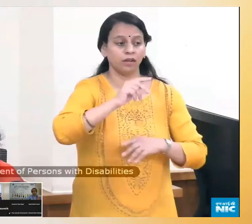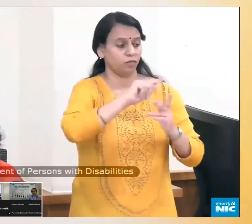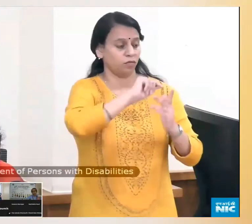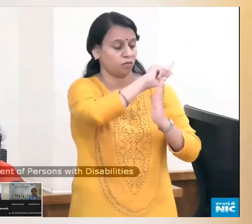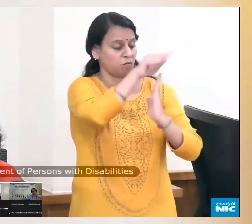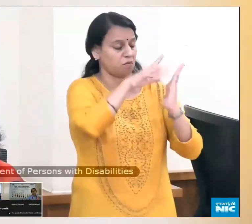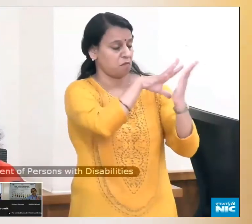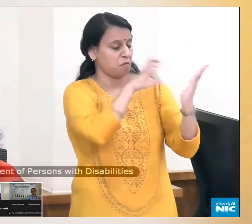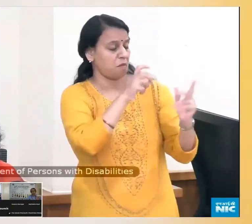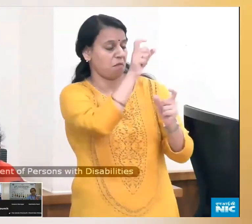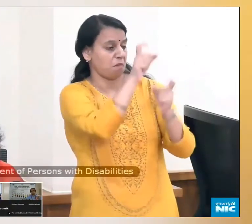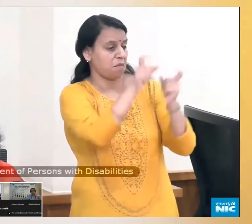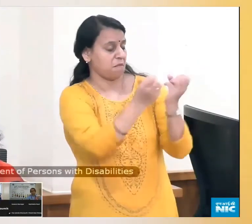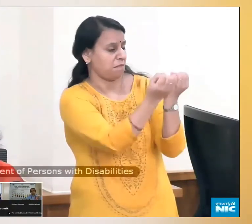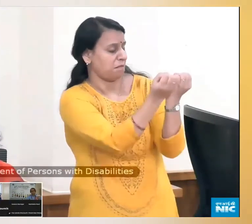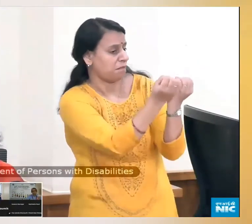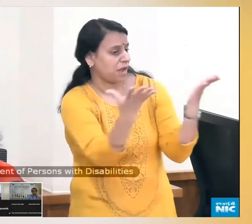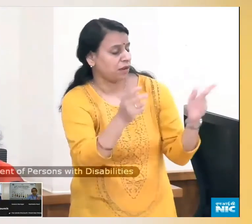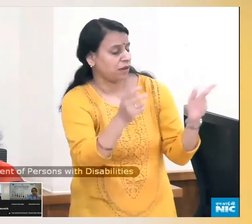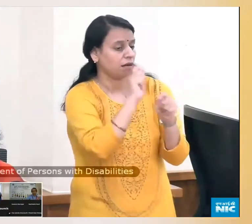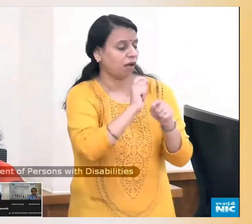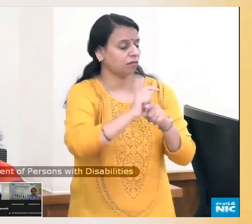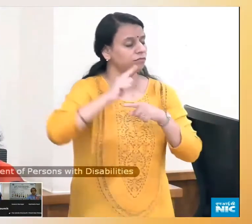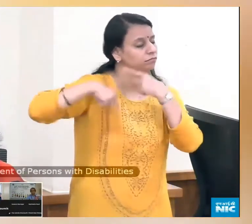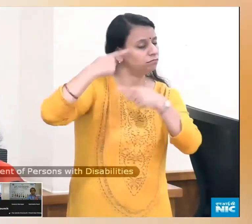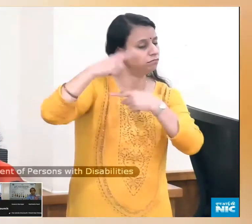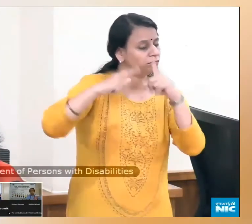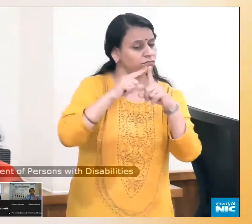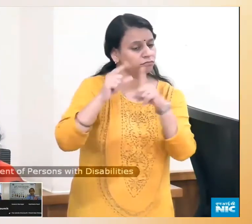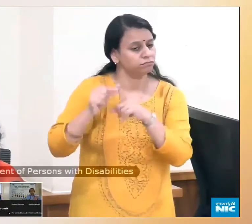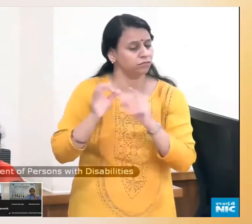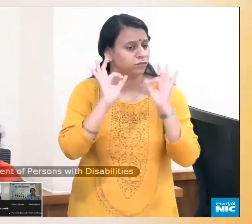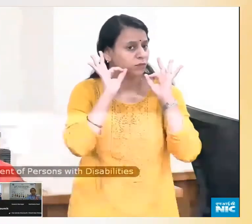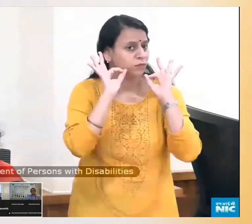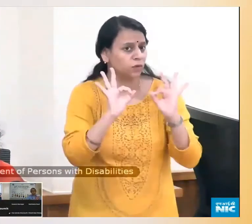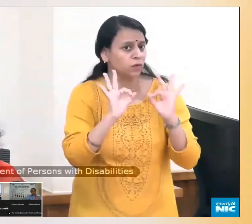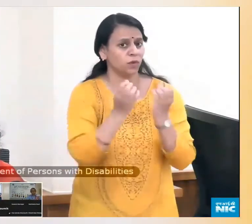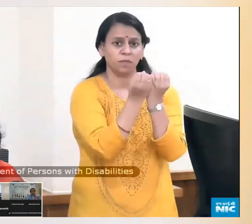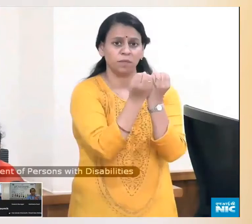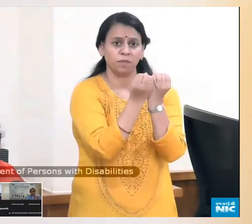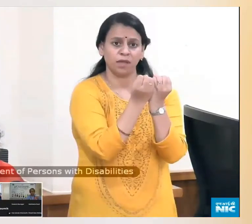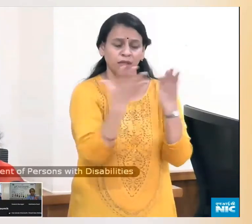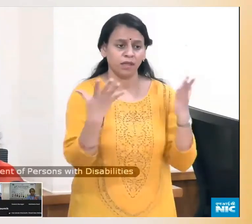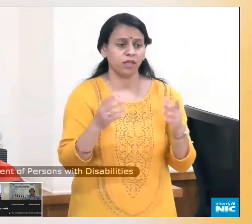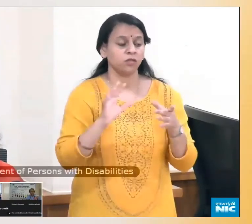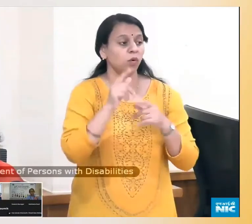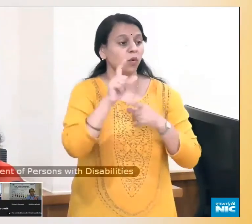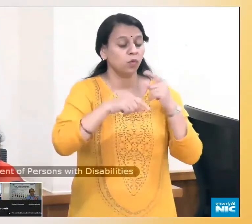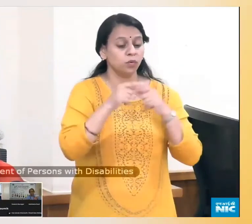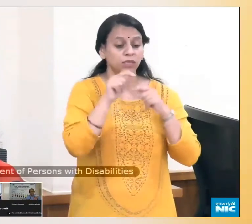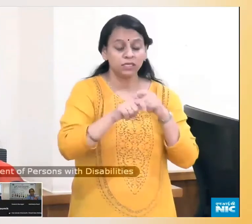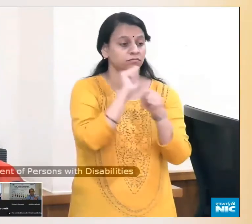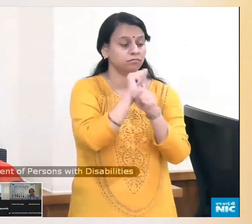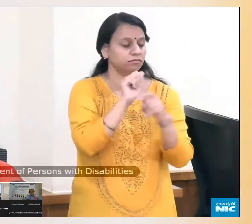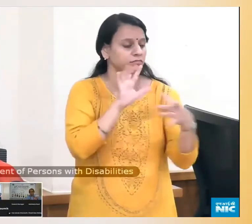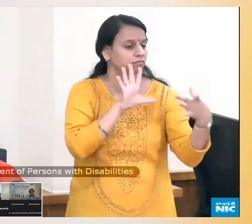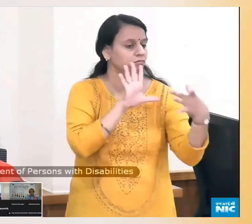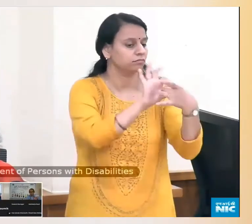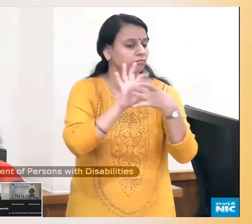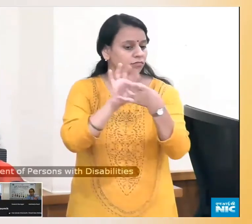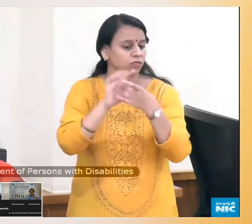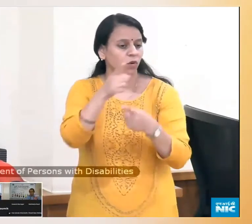रोल मॉडल, सार्वजनिक क्षेत्रों में जिन लोगों ने काम करते हैं, जिन लोगों ने कॉर्पोरेट जगत से जुड़े हुए हैं,